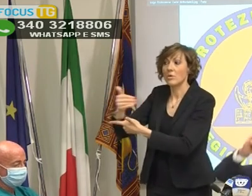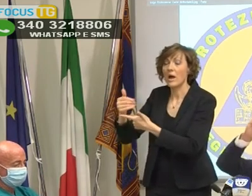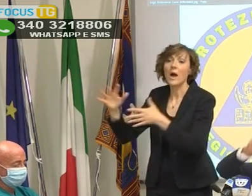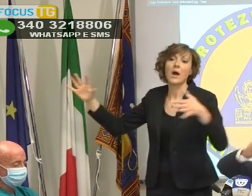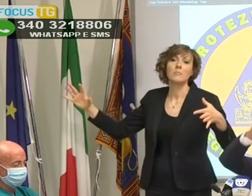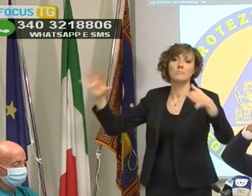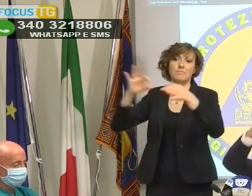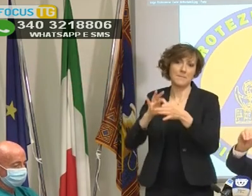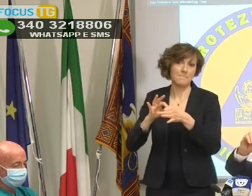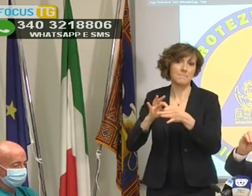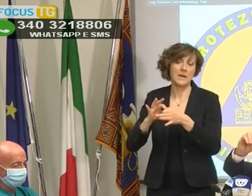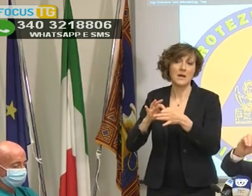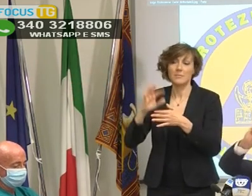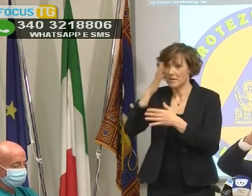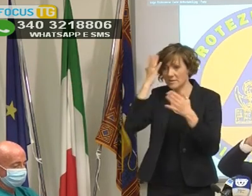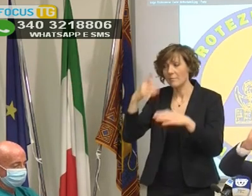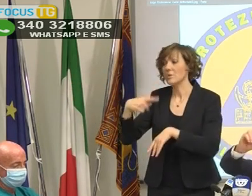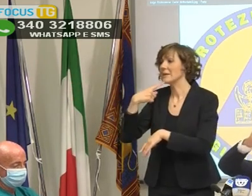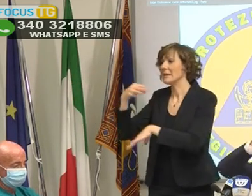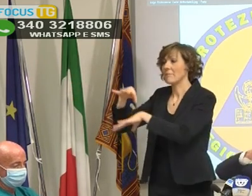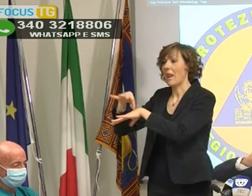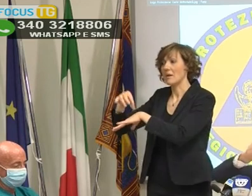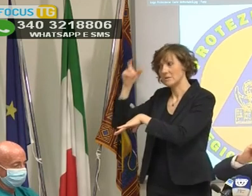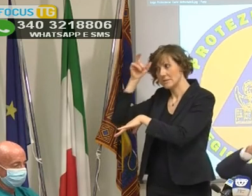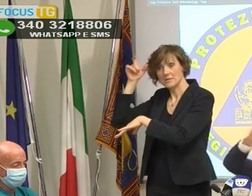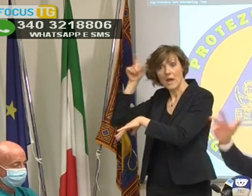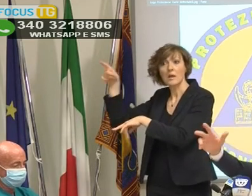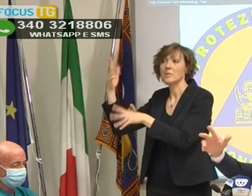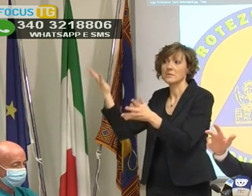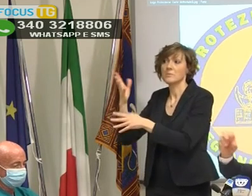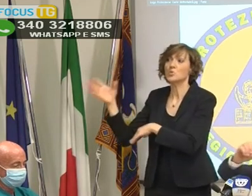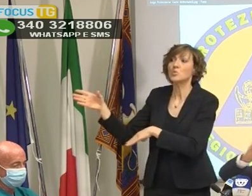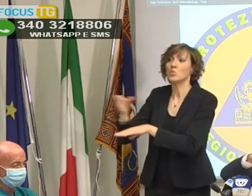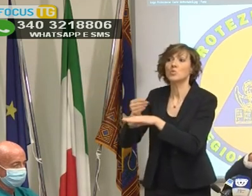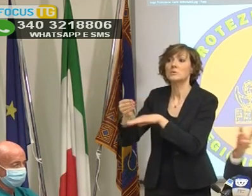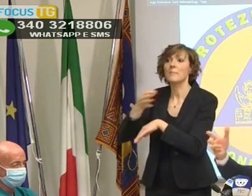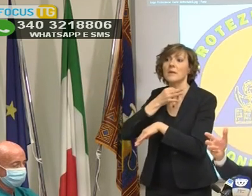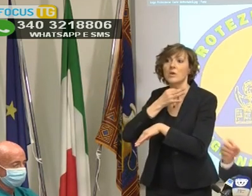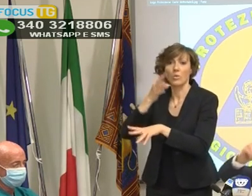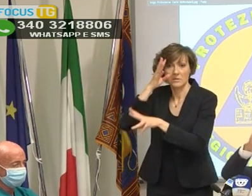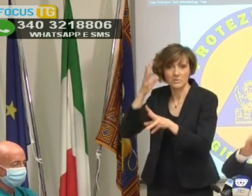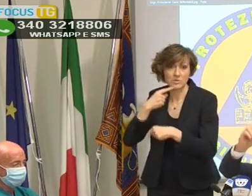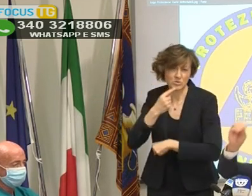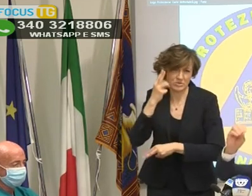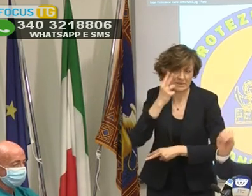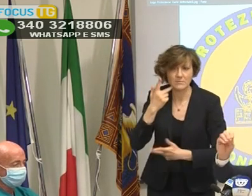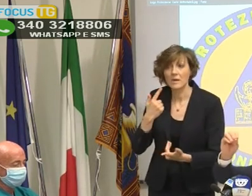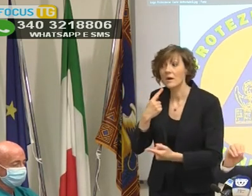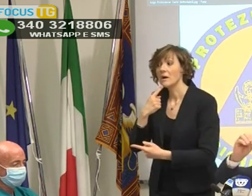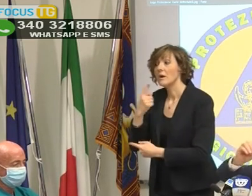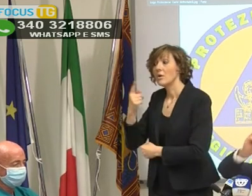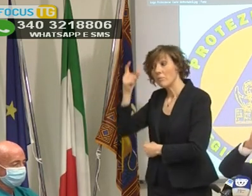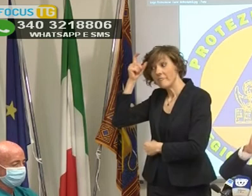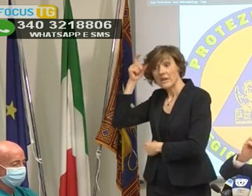del virus serbo hanno tutti mal di gola, vi dico le banalità, gli ammalati del virus